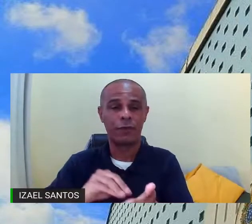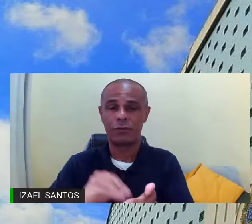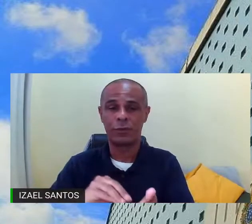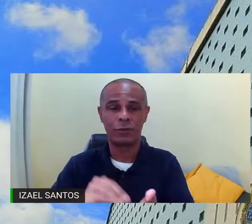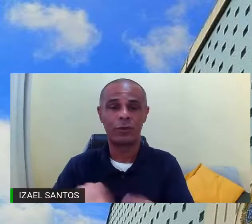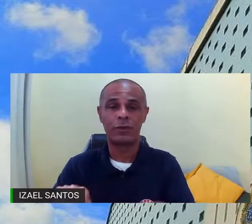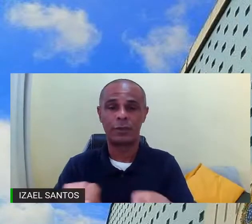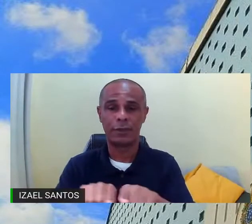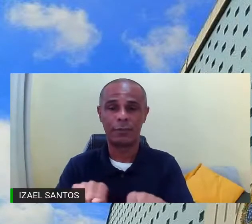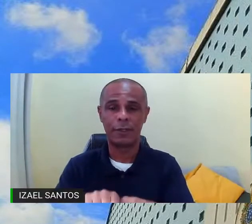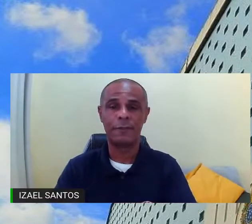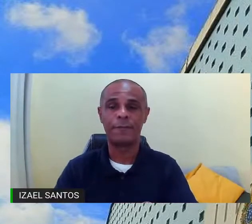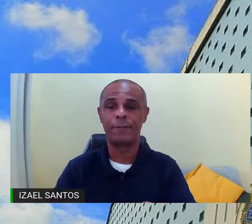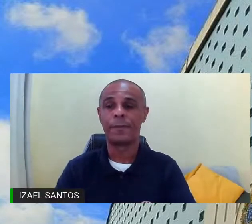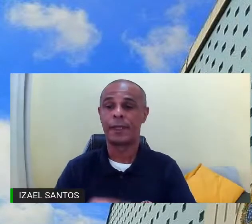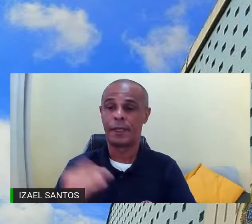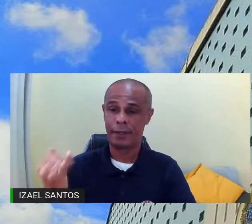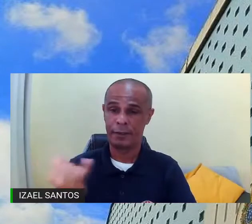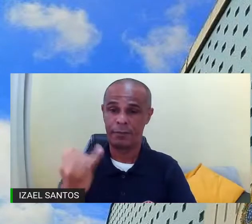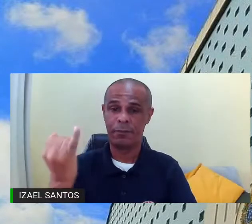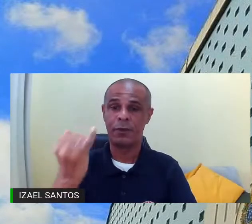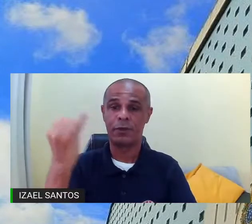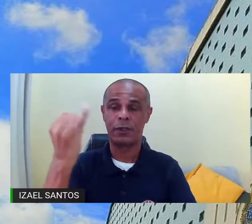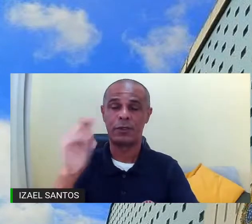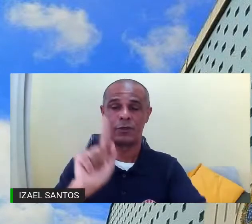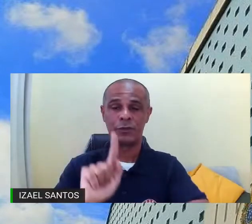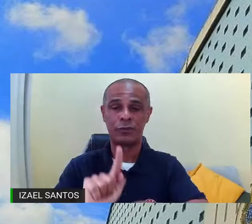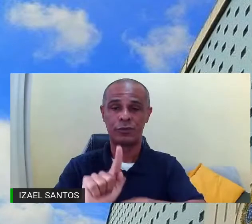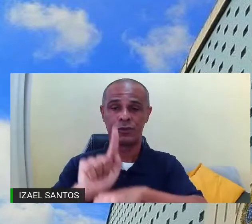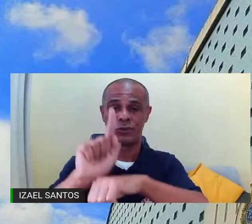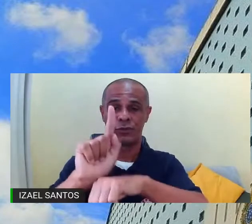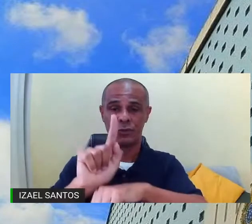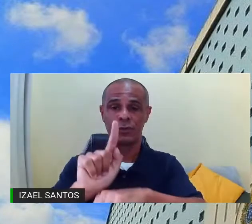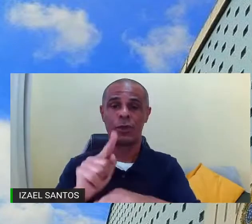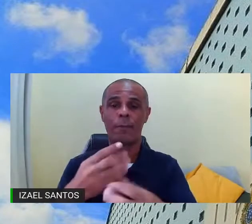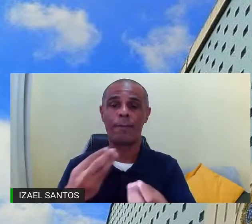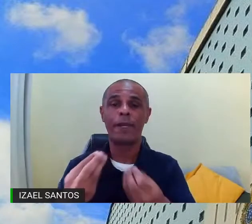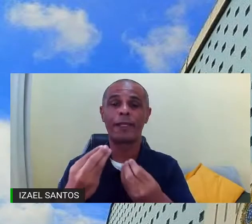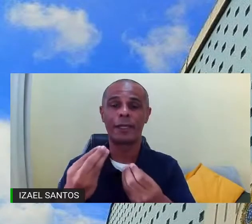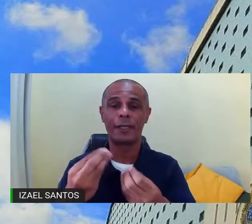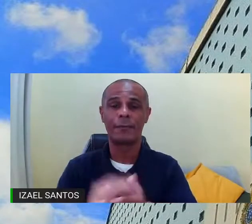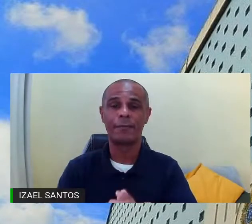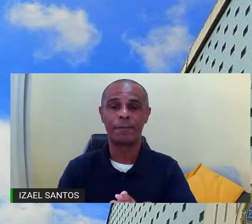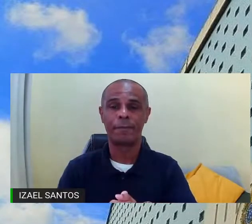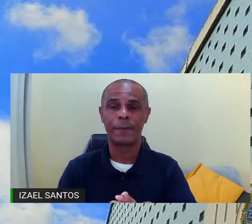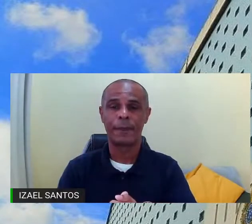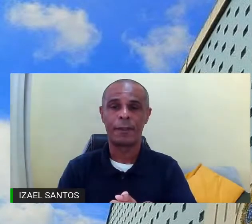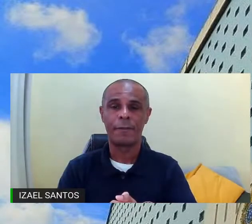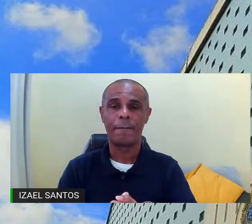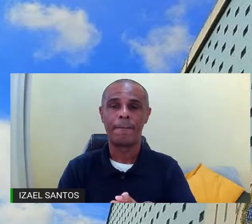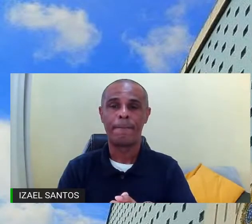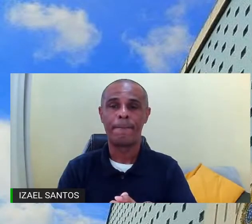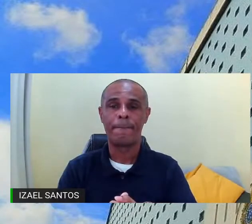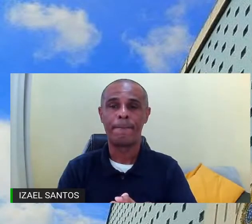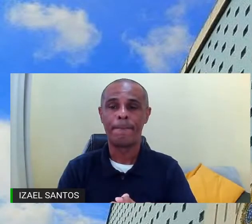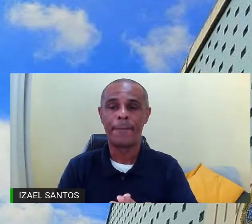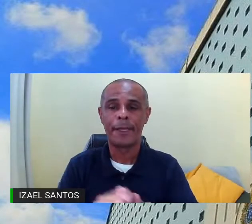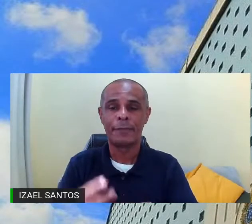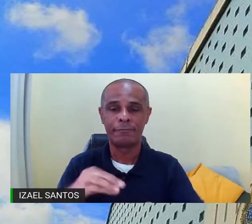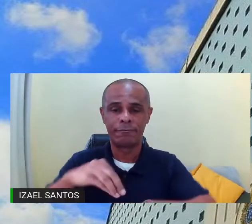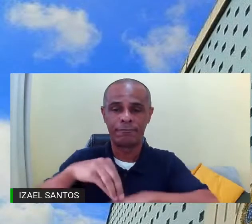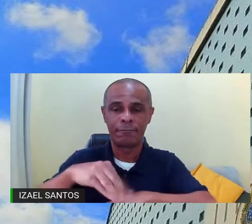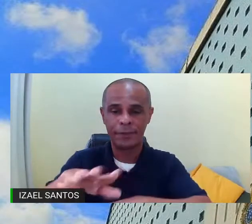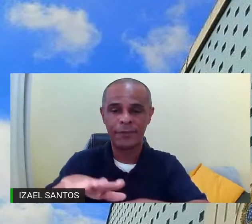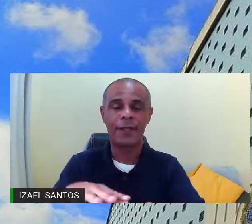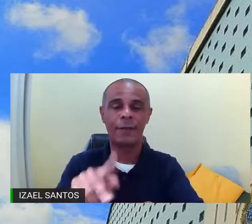sobre isso, dizendo da importância dos gestores nesse processo, não para dizerem o que tem que ser feito, mas para proporcionar